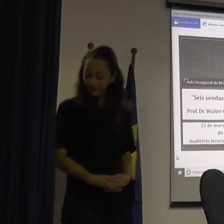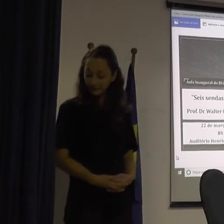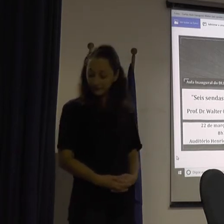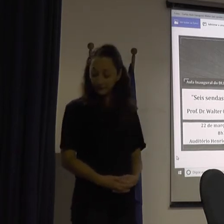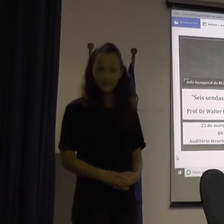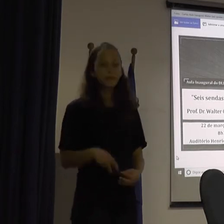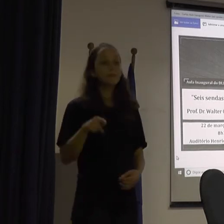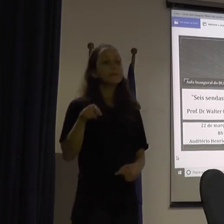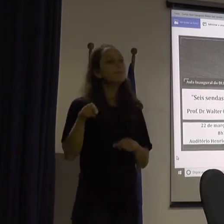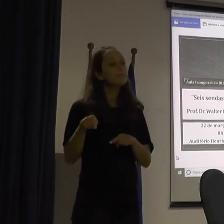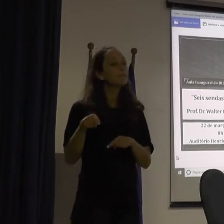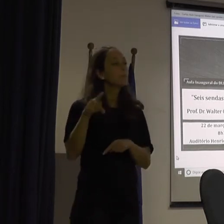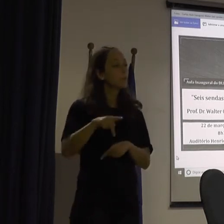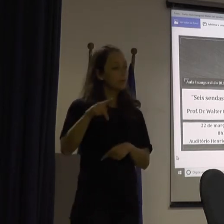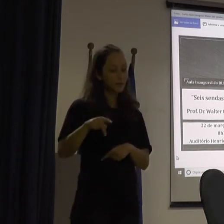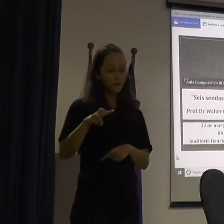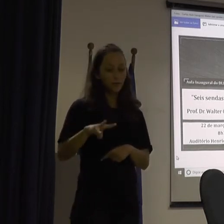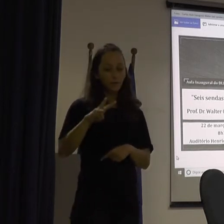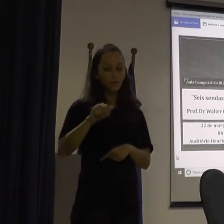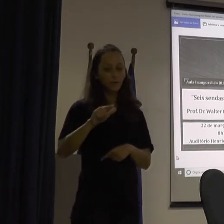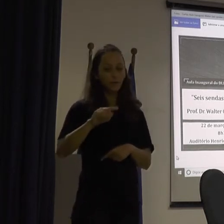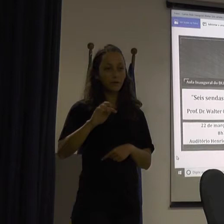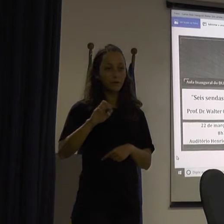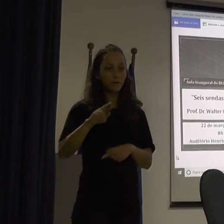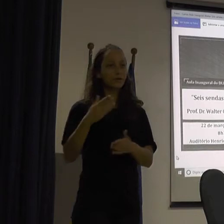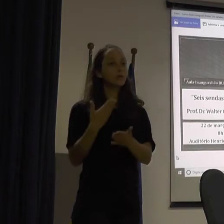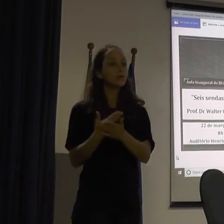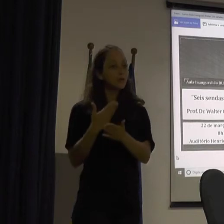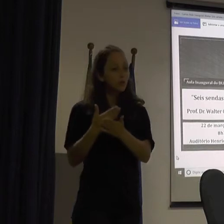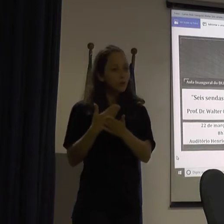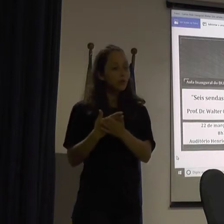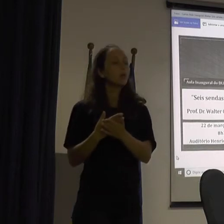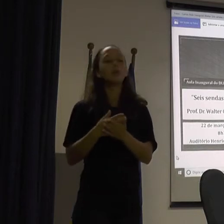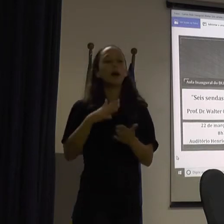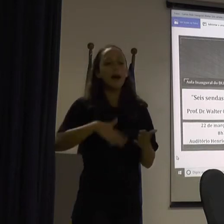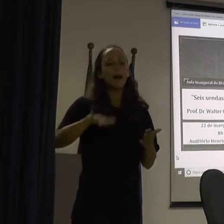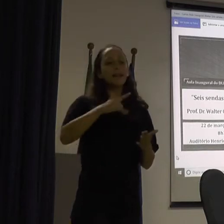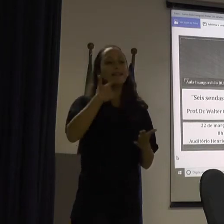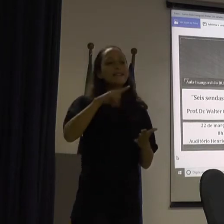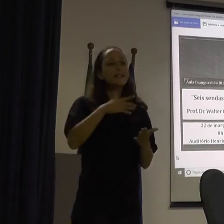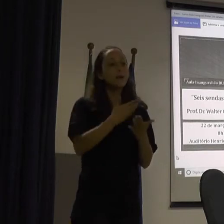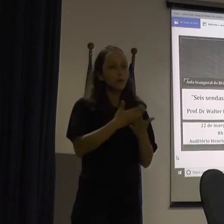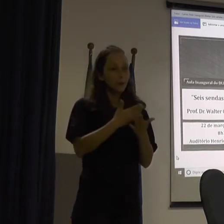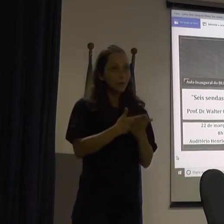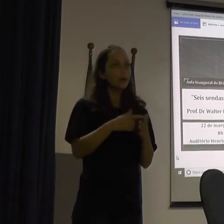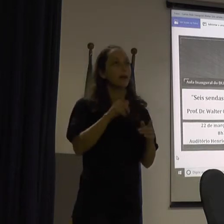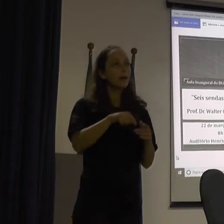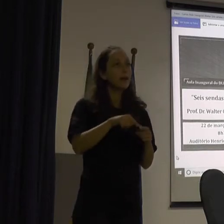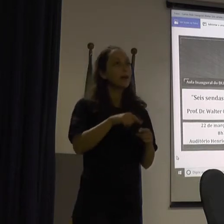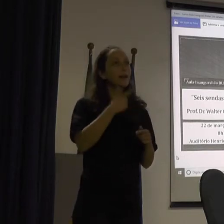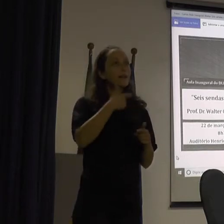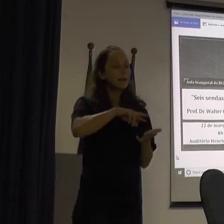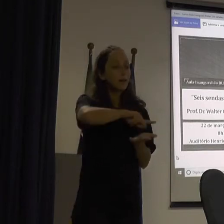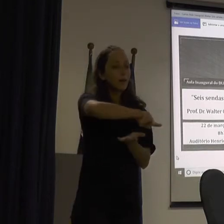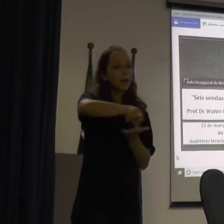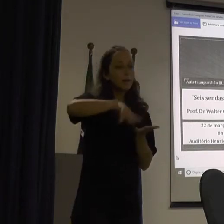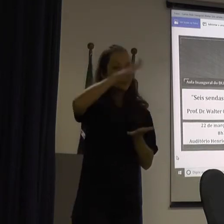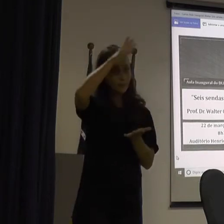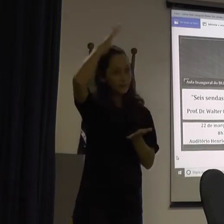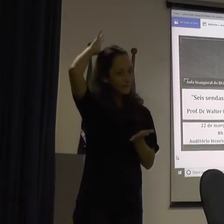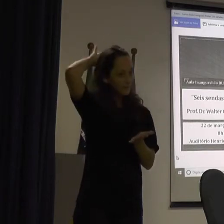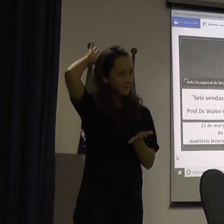O professor Walter Costa estudou filologia romântica, francês e espanhol. Românica, desculpa.